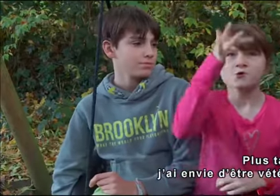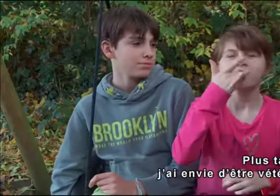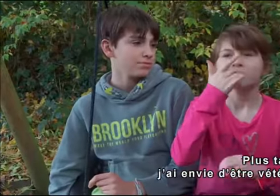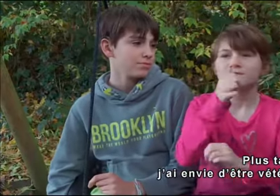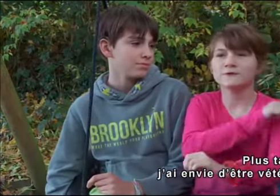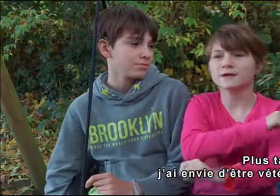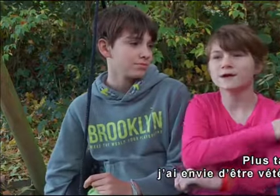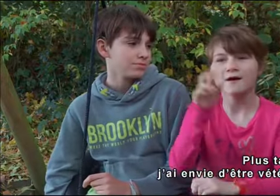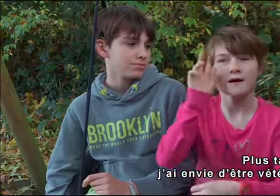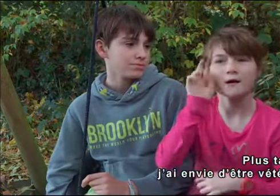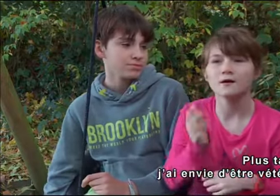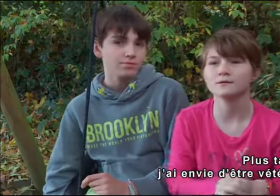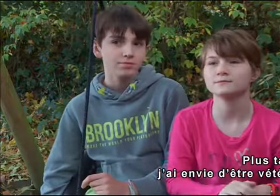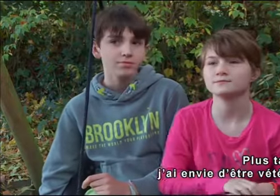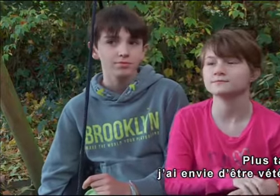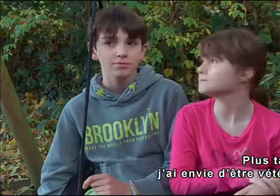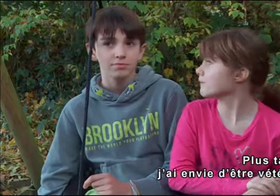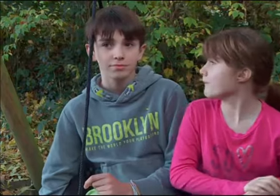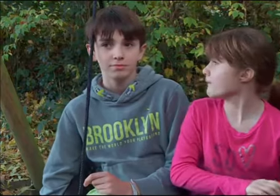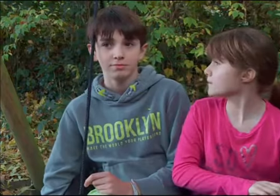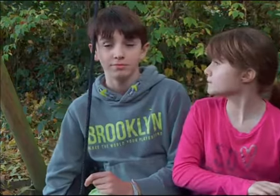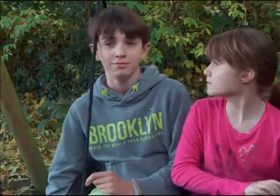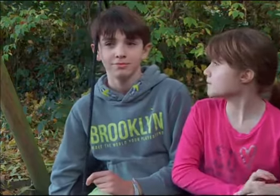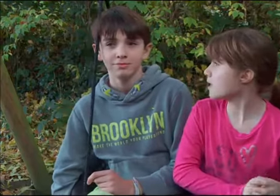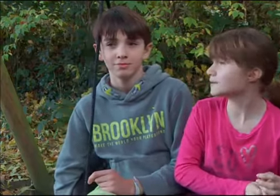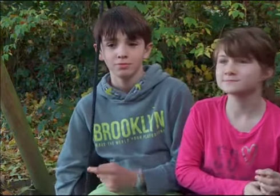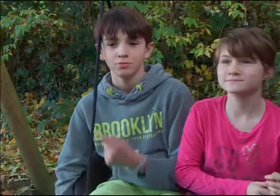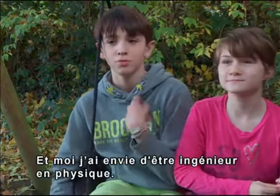Plus tard, moi, j'ai envie d'être vétérinaire.